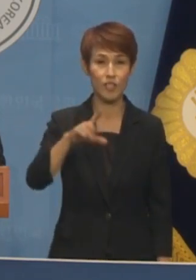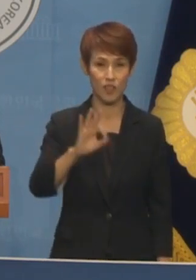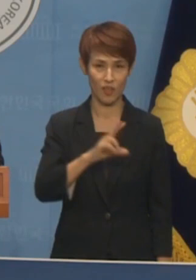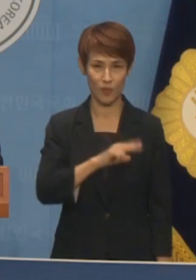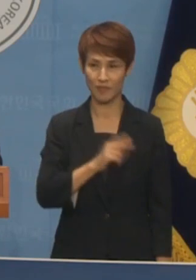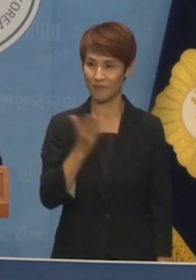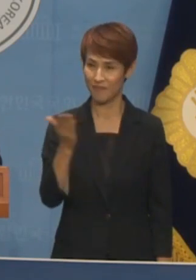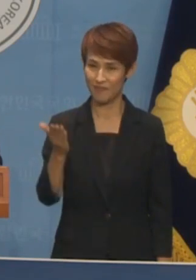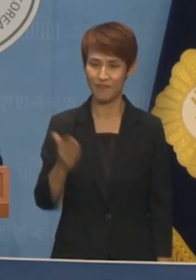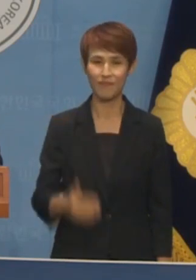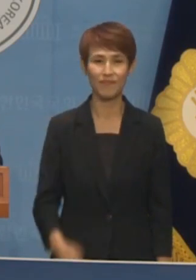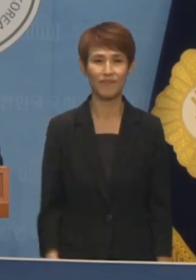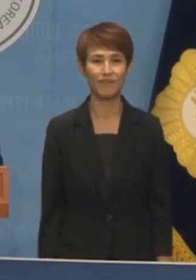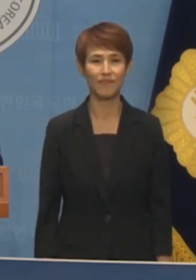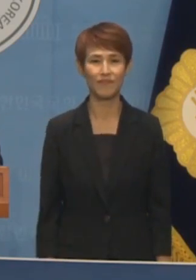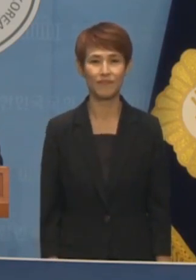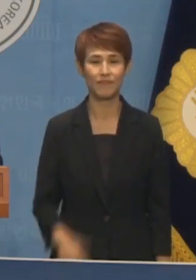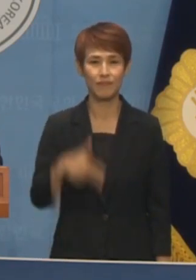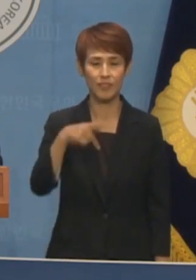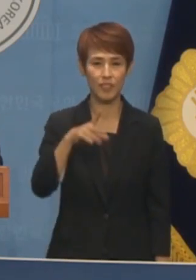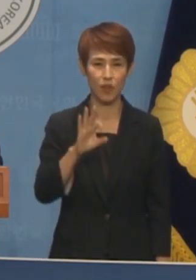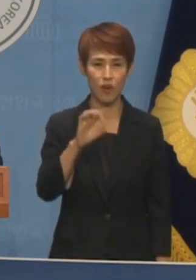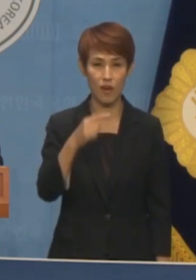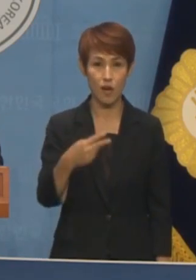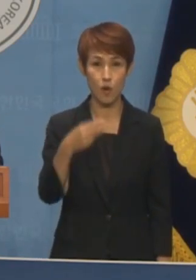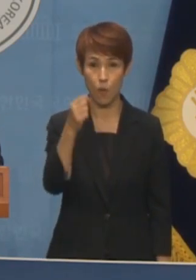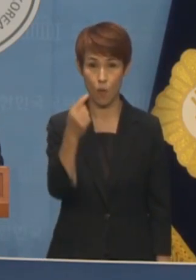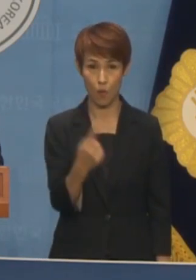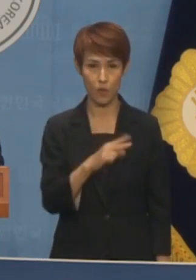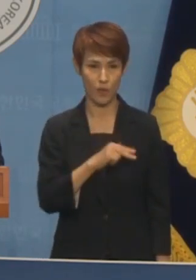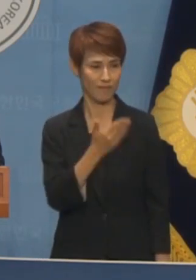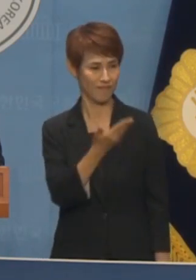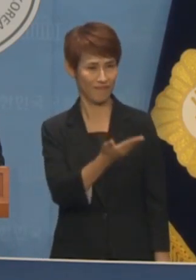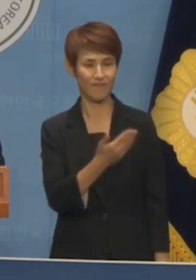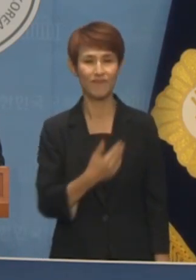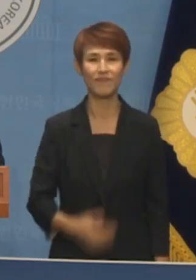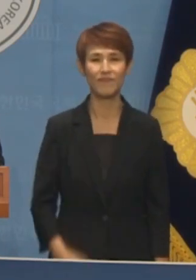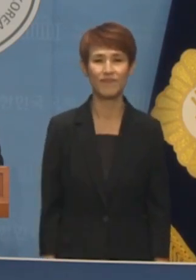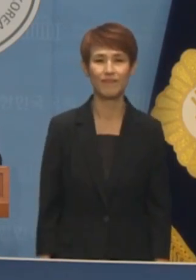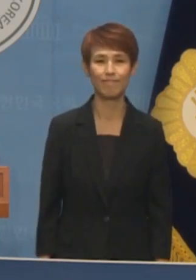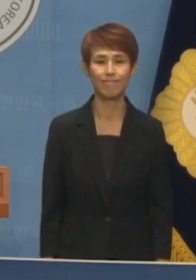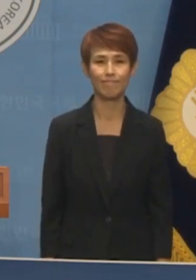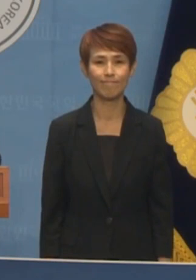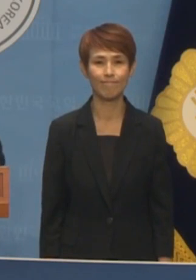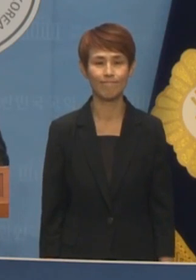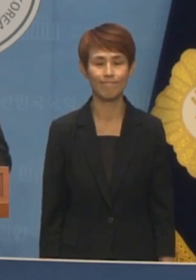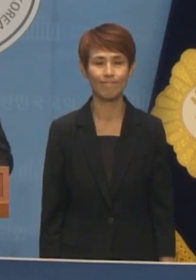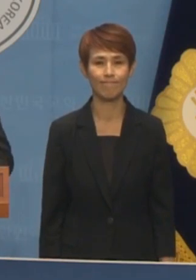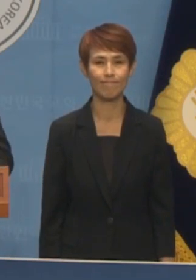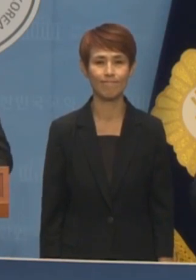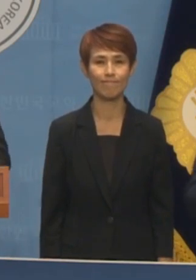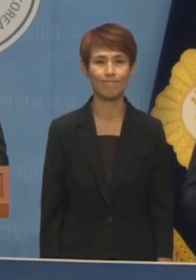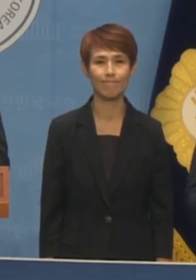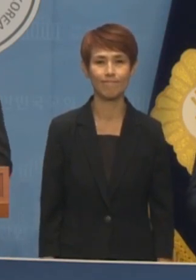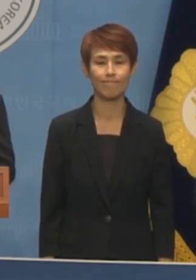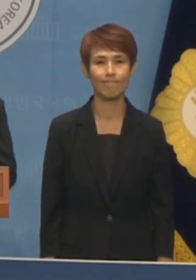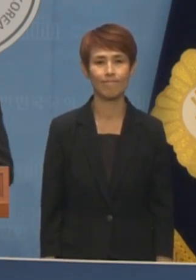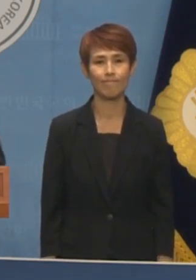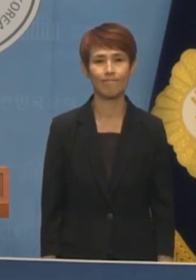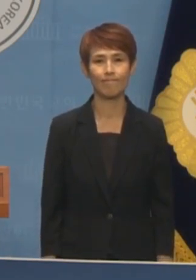주셨습니다. 예, 정의로 의원님 참석해 주셨습니다. 예, 기자회견문을 낭독하도록